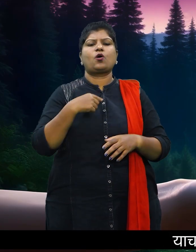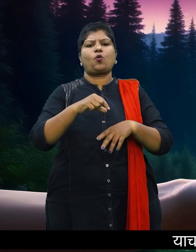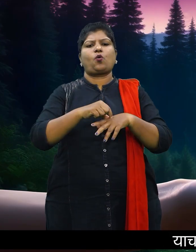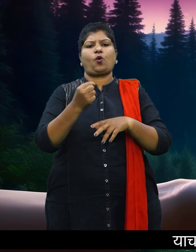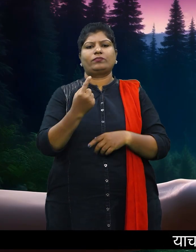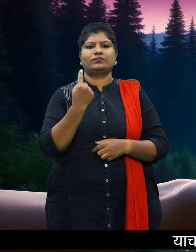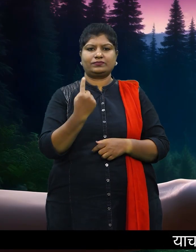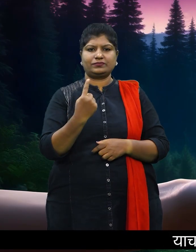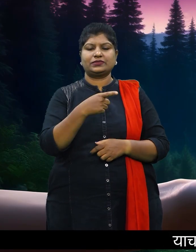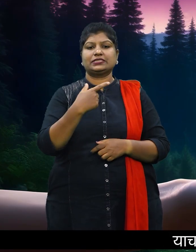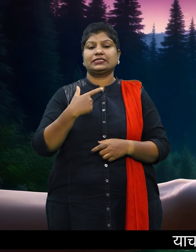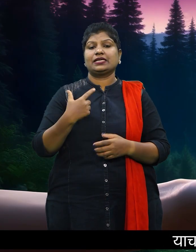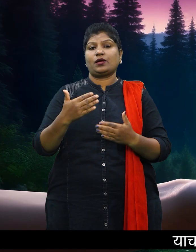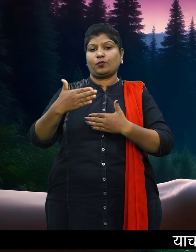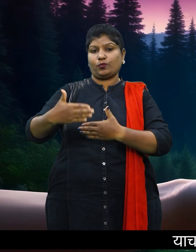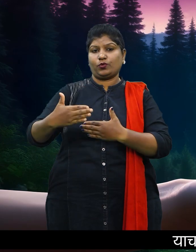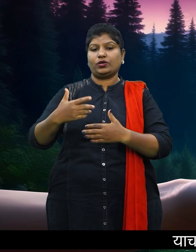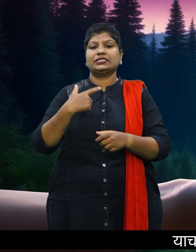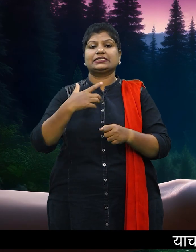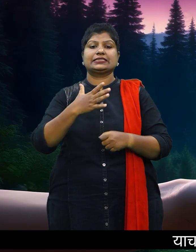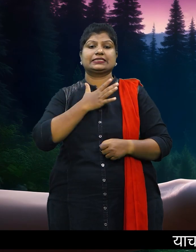याचाच पर्याय आपल्याला आहे.